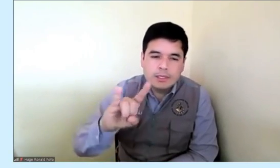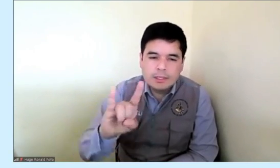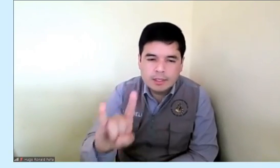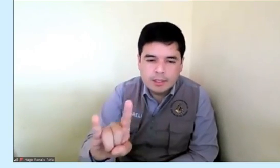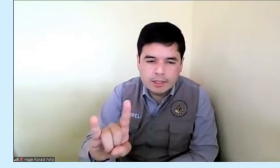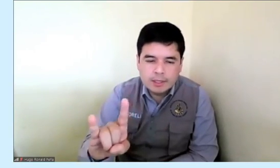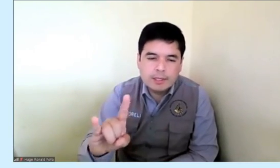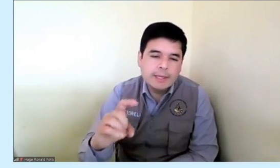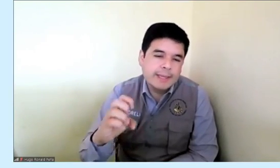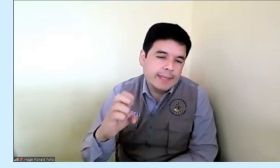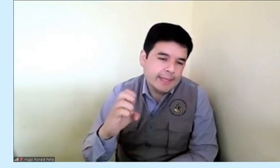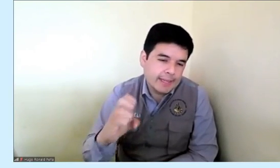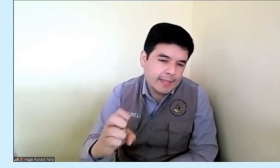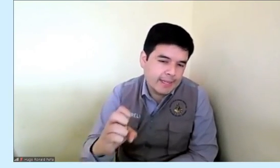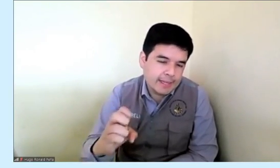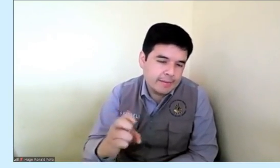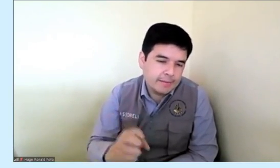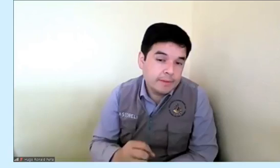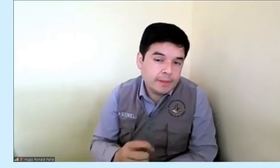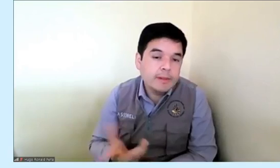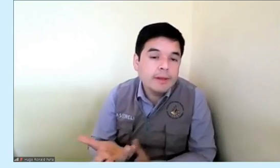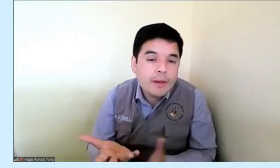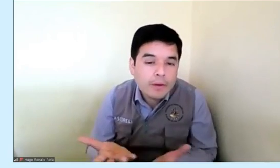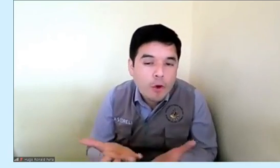La pregunta ¿por qué?